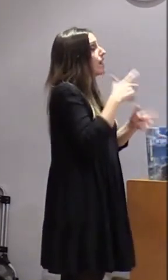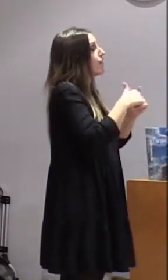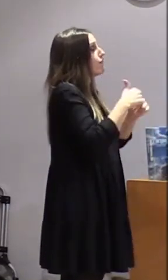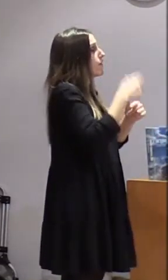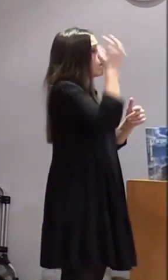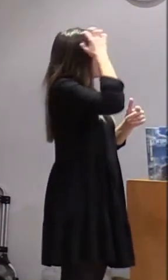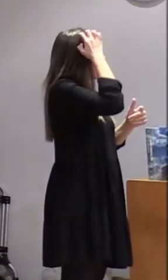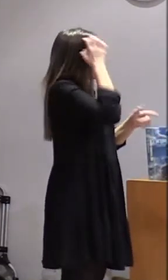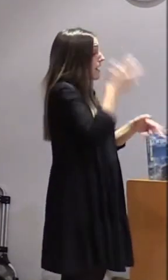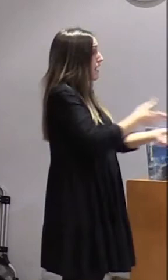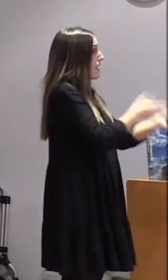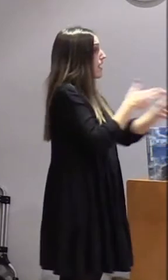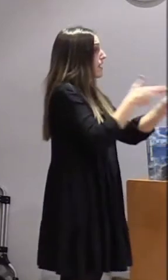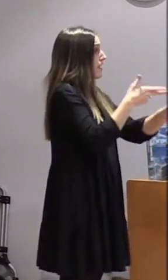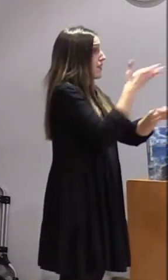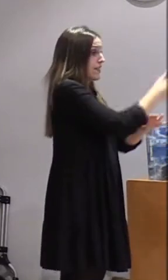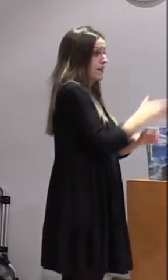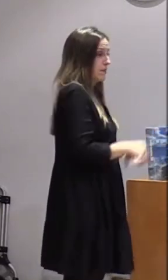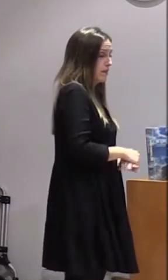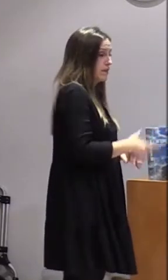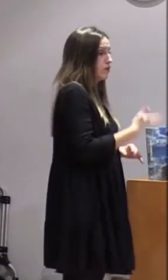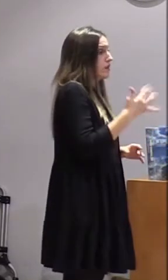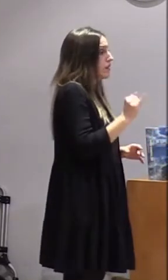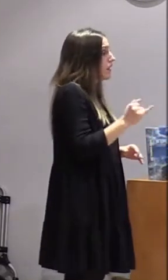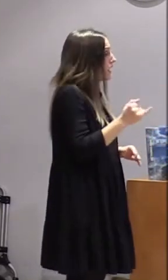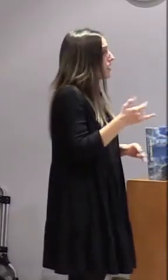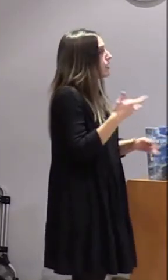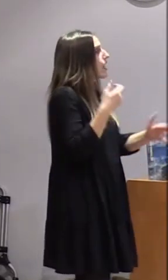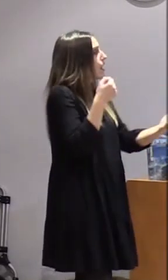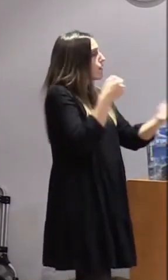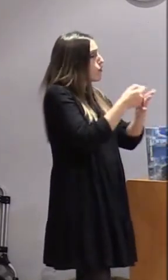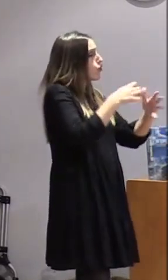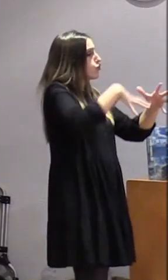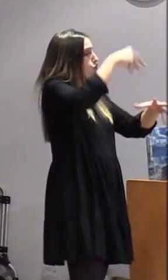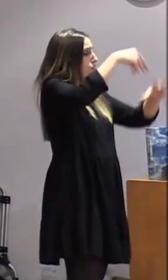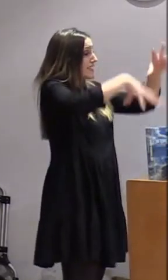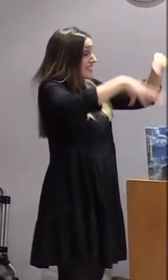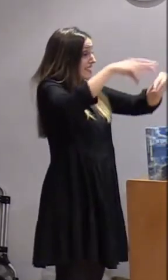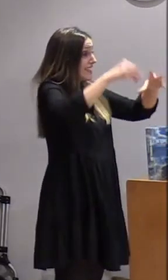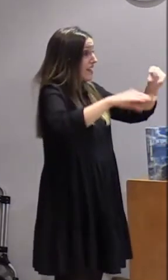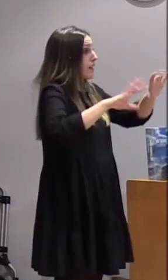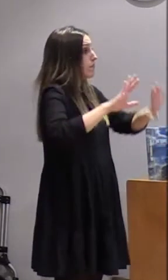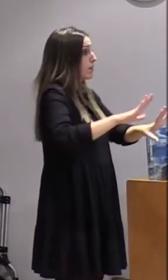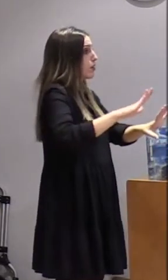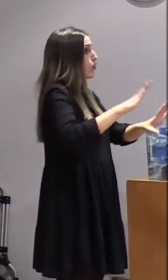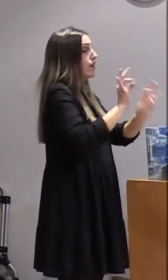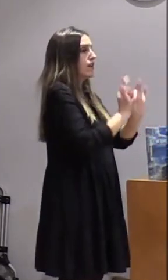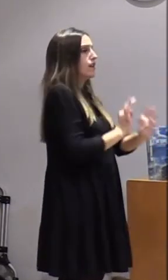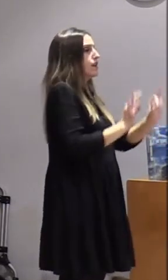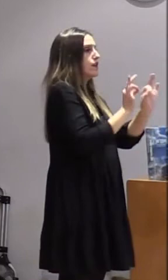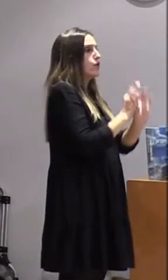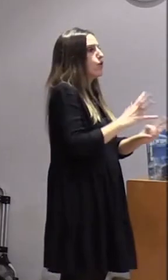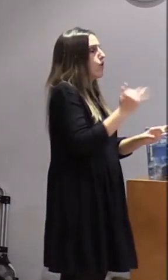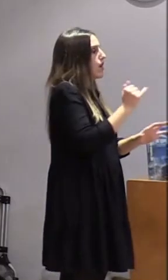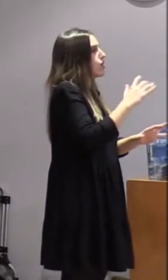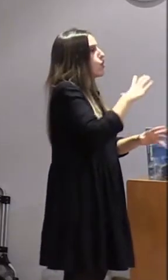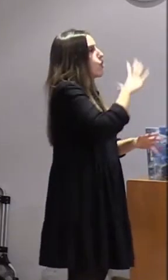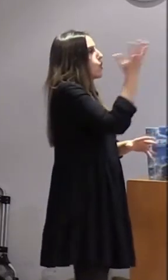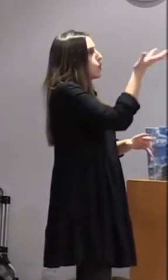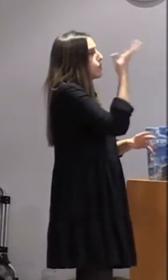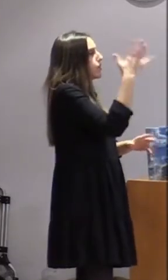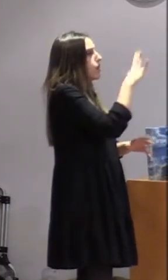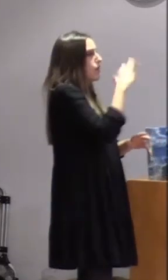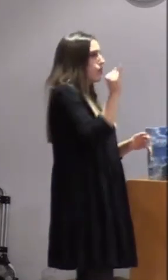entonces pues aparecen paisajes, en algunos casos, de la Sierra al fondo. Y, como veis, en ninguno de ellos un cielo azul como